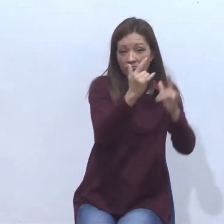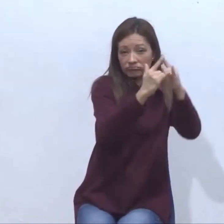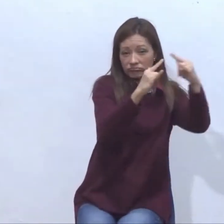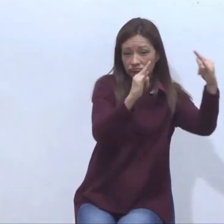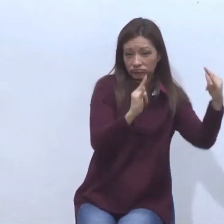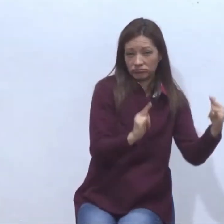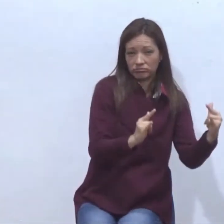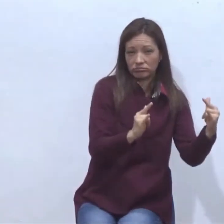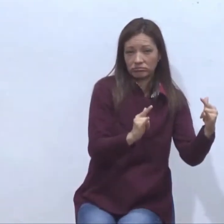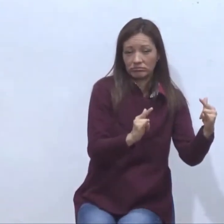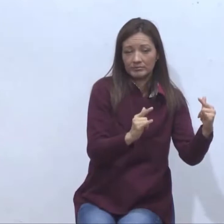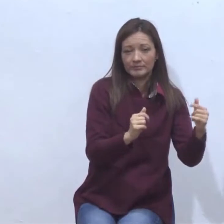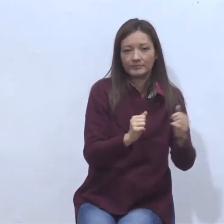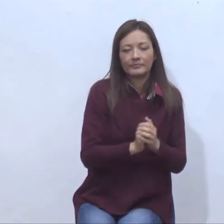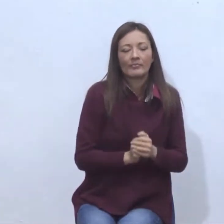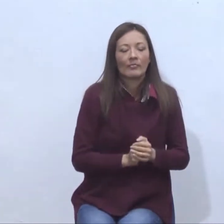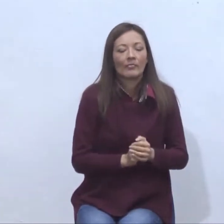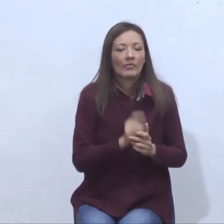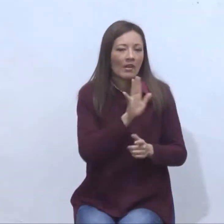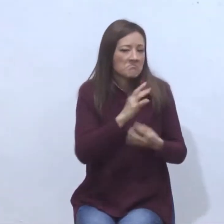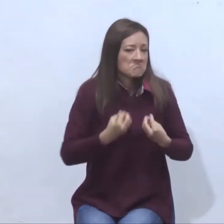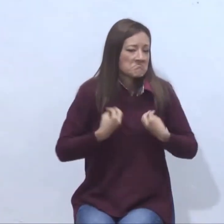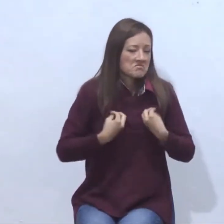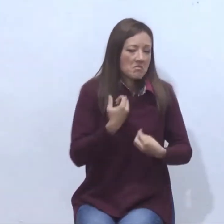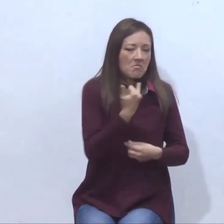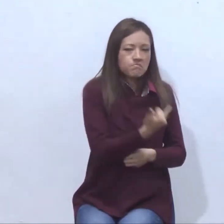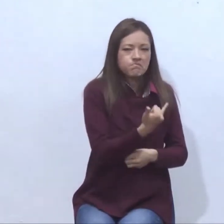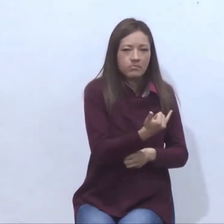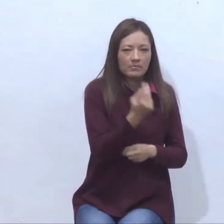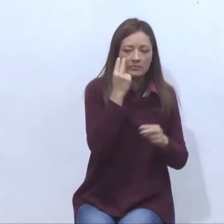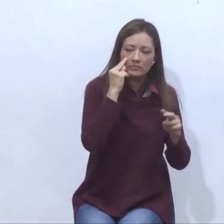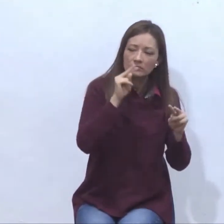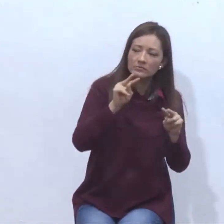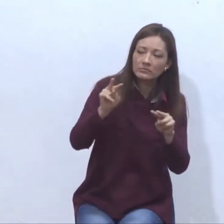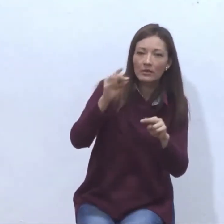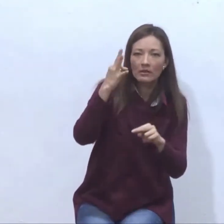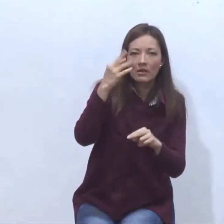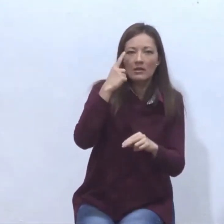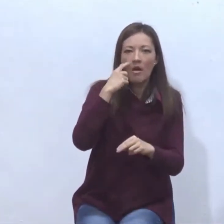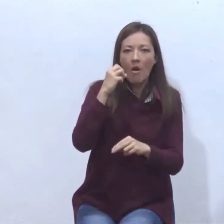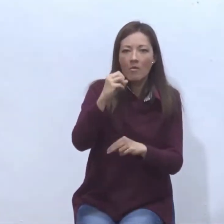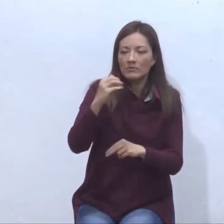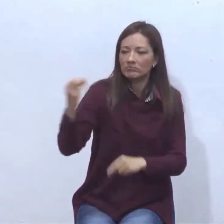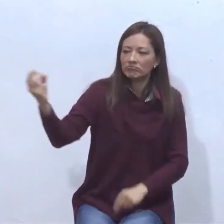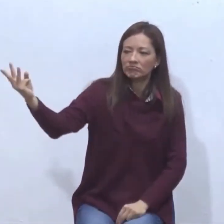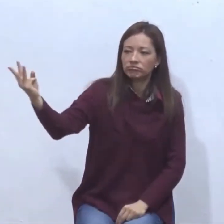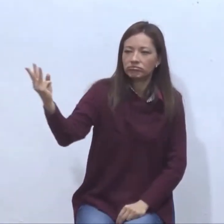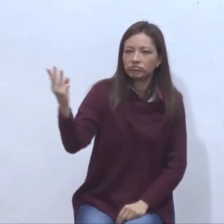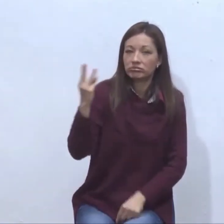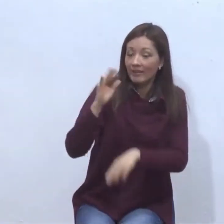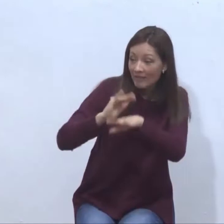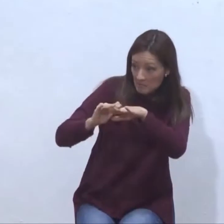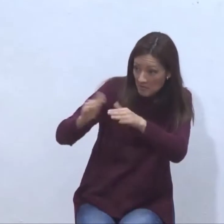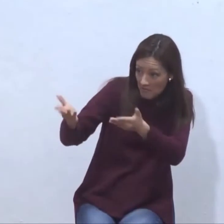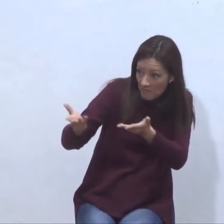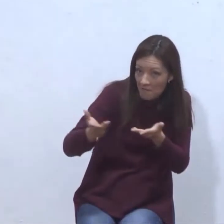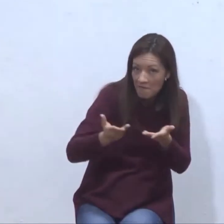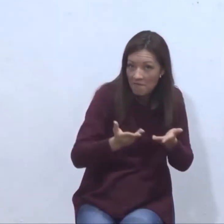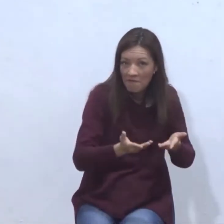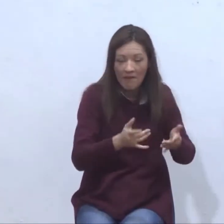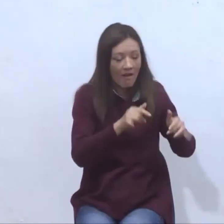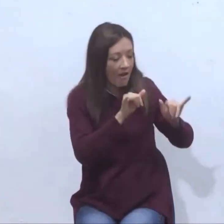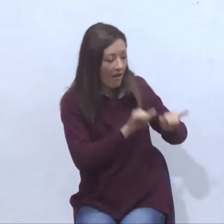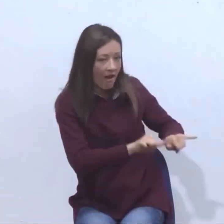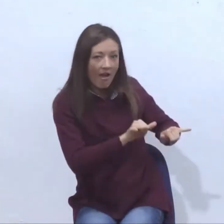en su tienda donde él vivía, vio que venían 3 hombres y él los invitó a quedarse, los honró y mandó